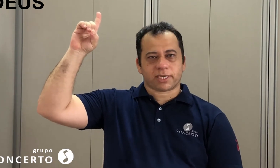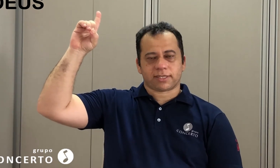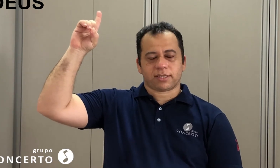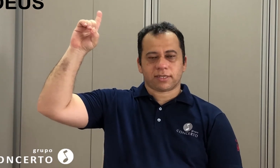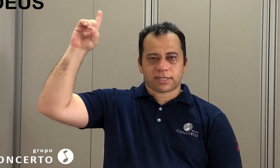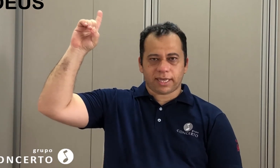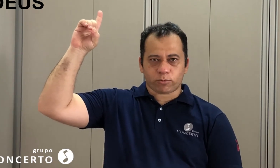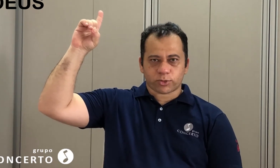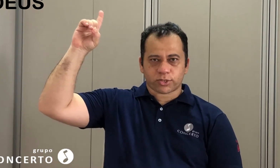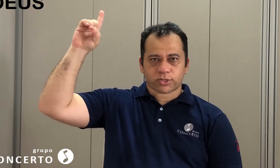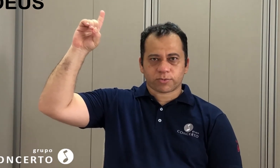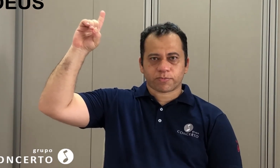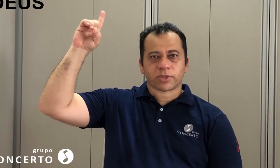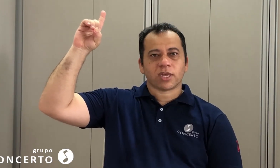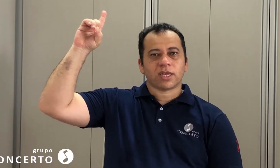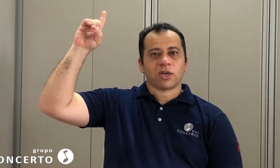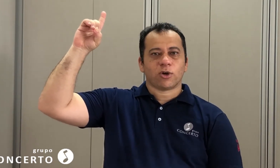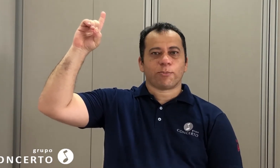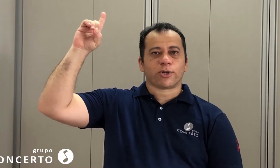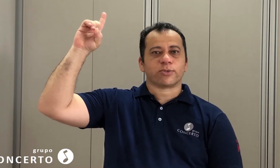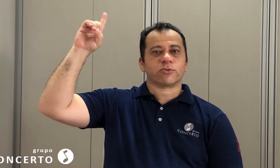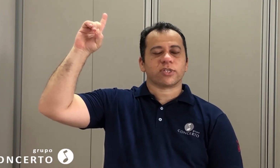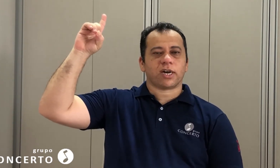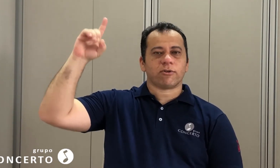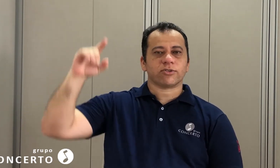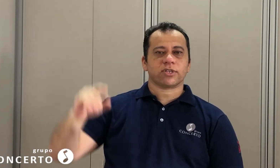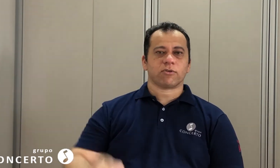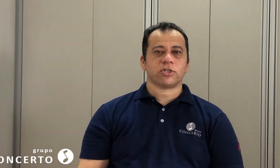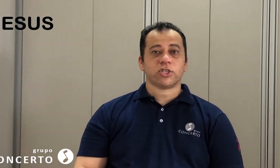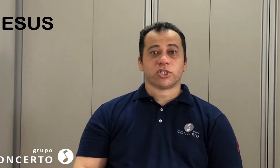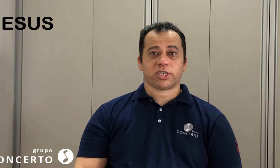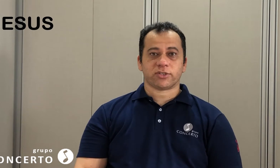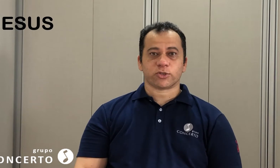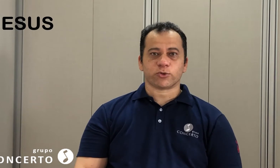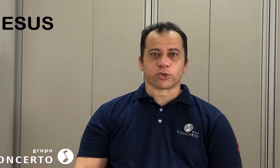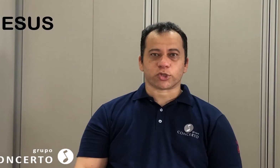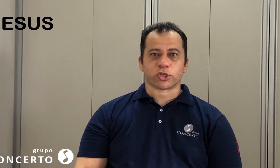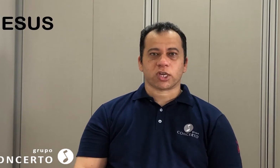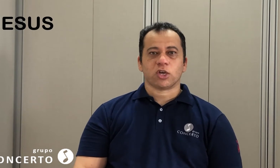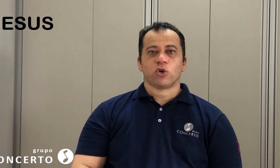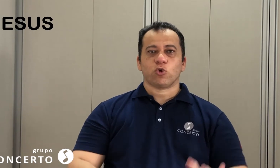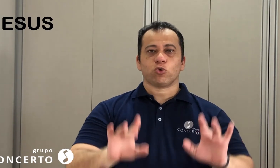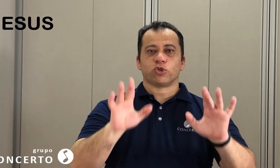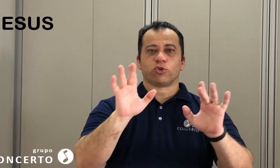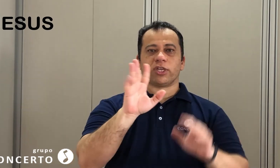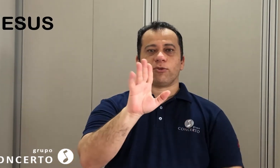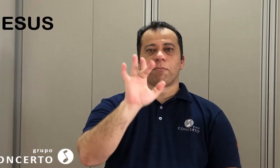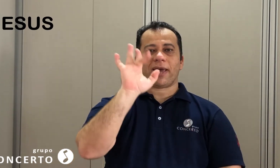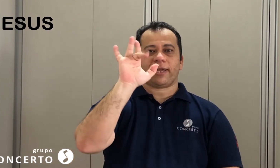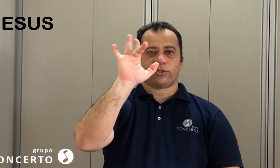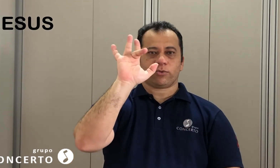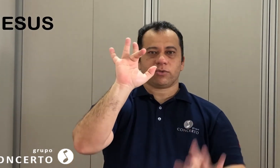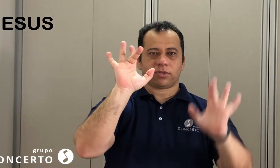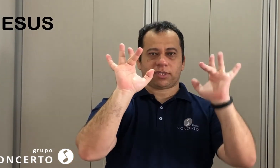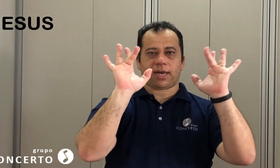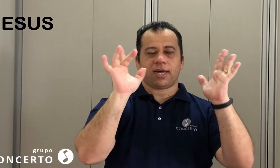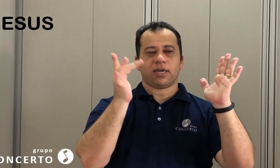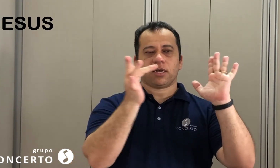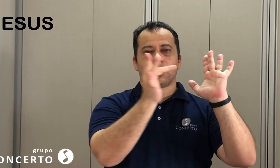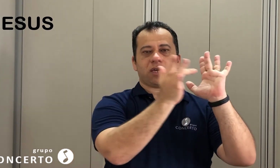cabeça, Deus. Próximo sinal é o sinal de Jesus, use o dedo médio, tá?